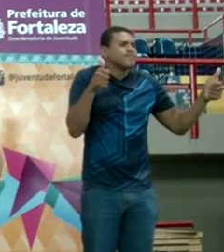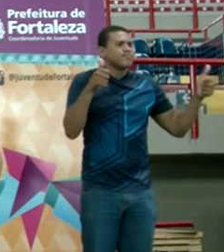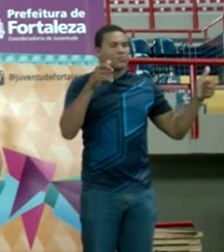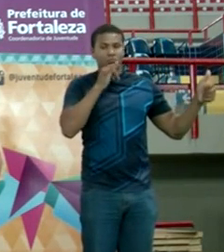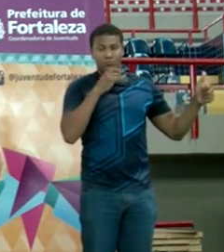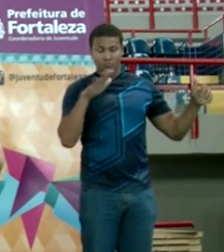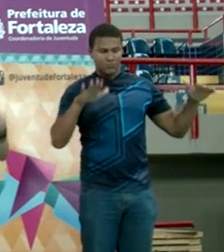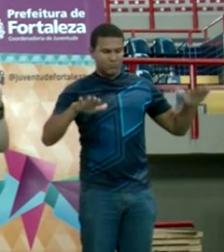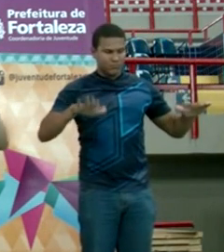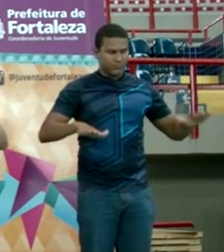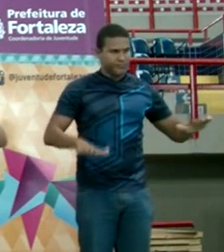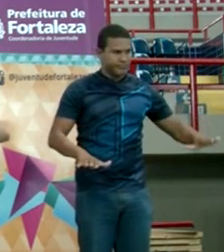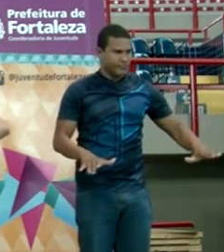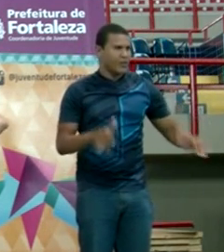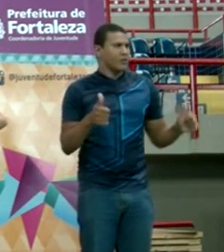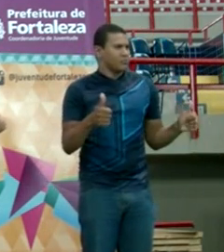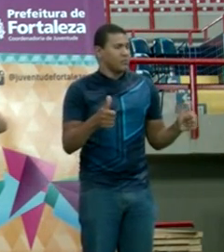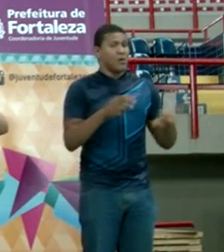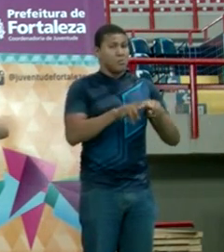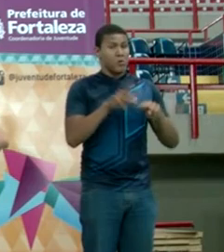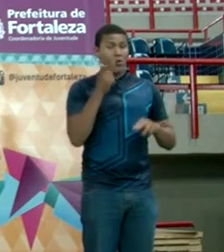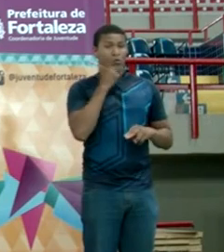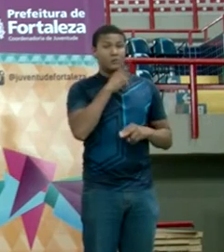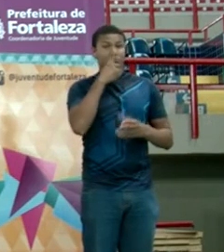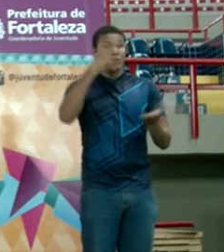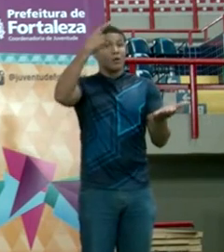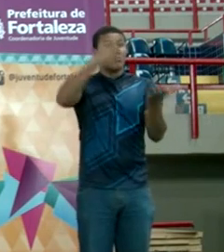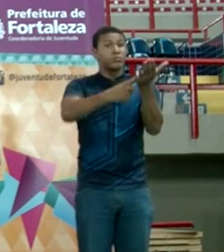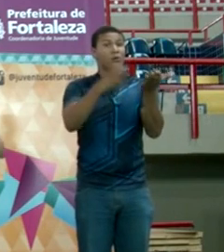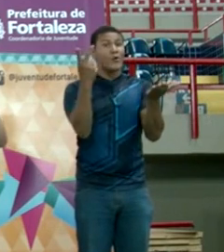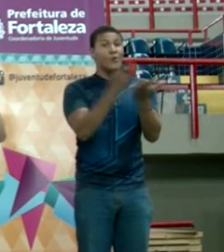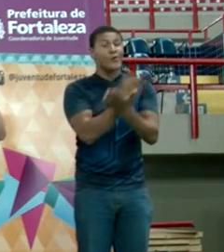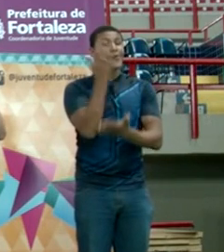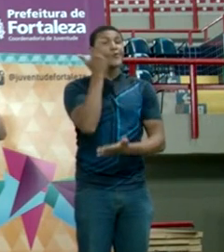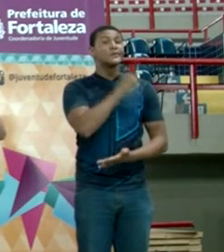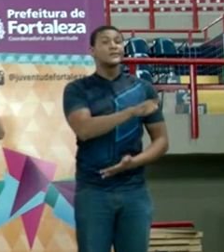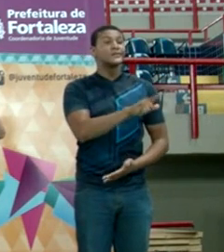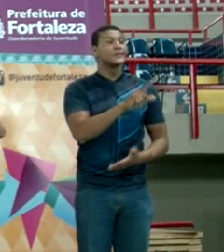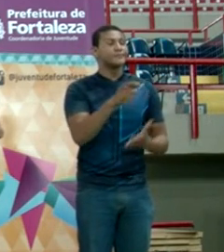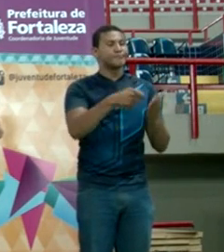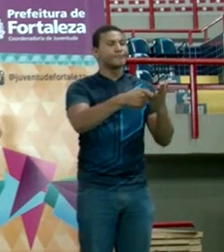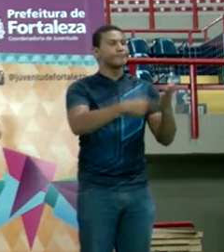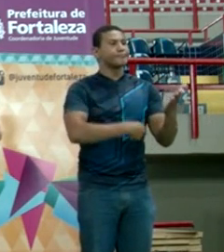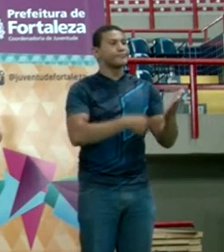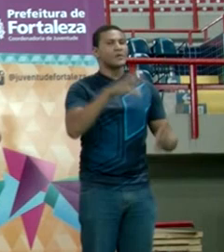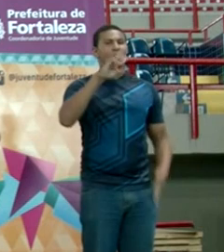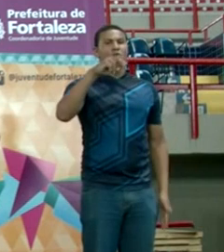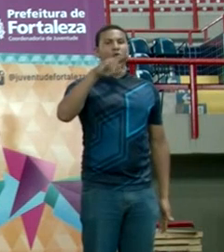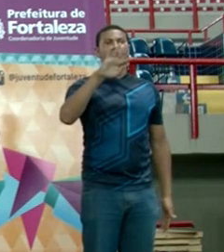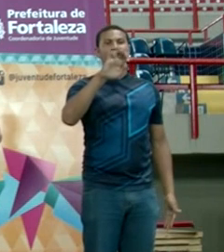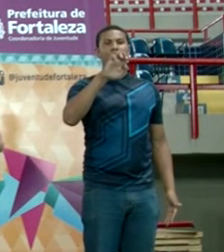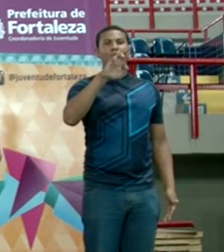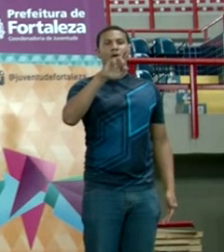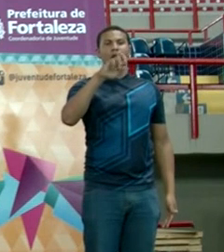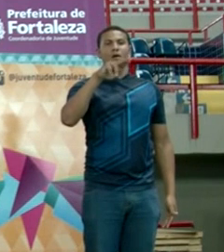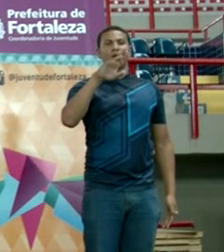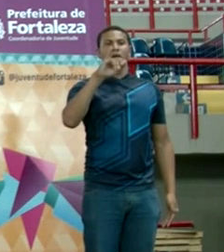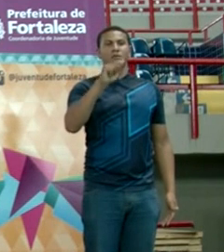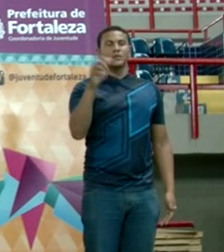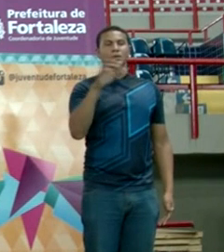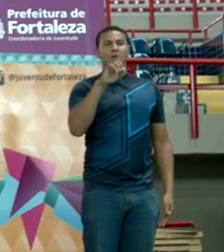anos da assinatura, de um dos documentos mais importantes do século XX, a Conferência da Indonésia em